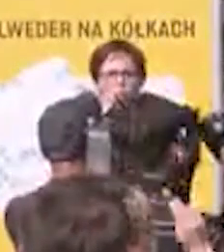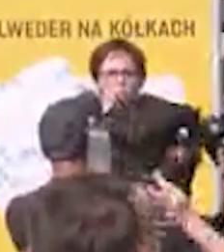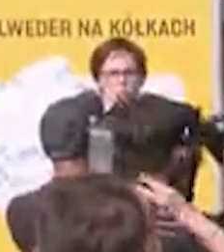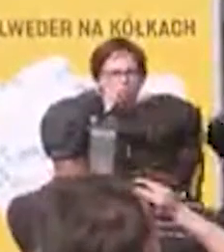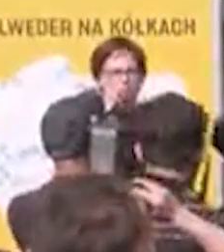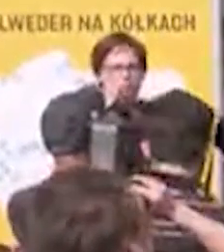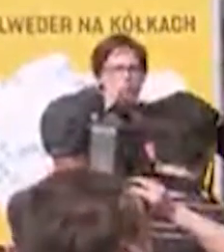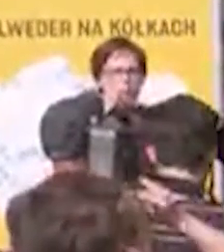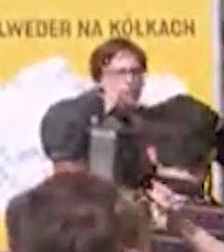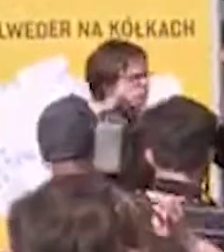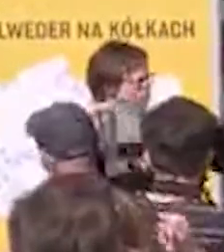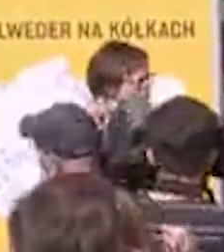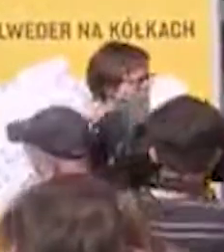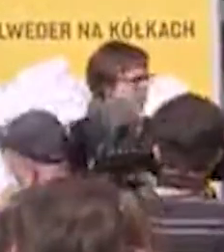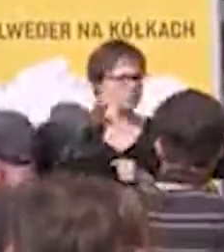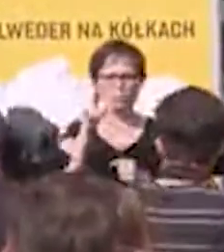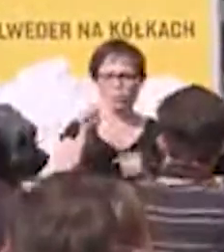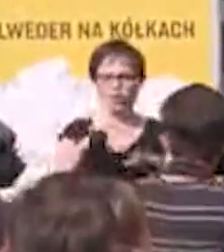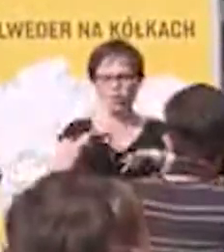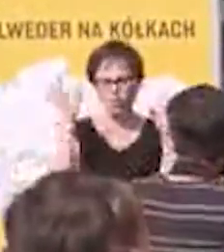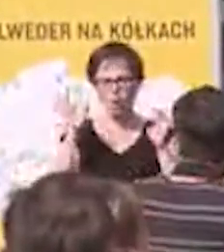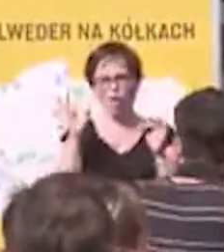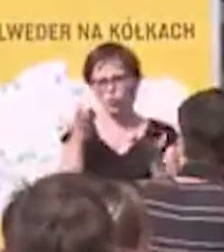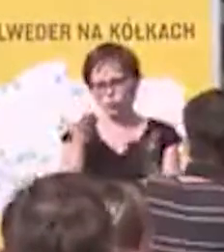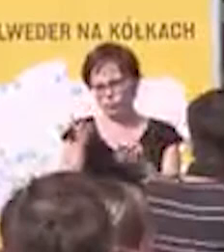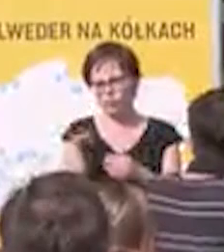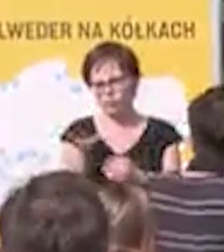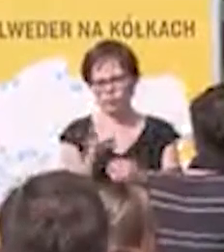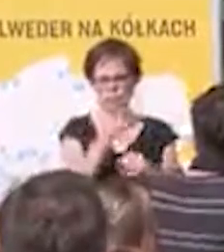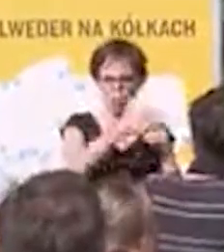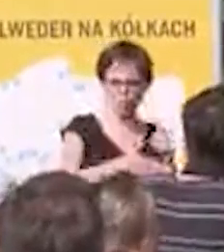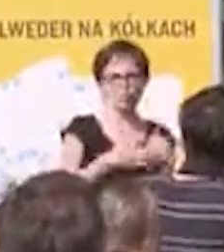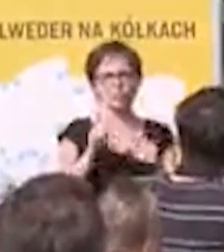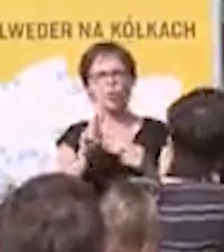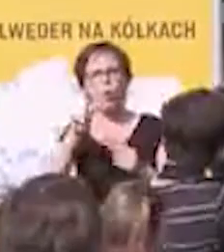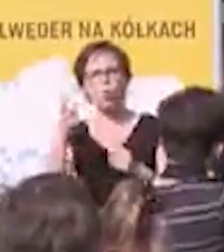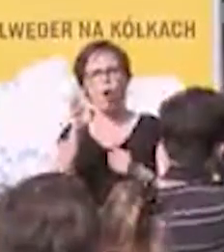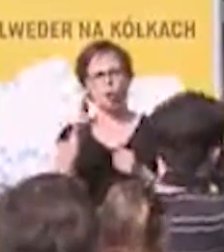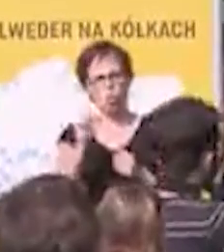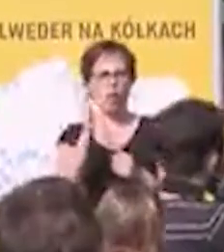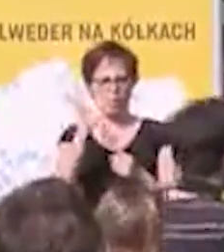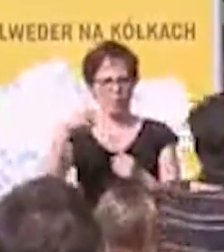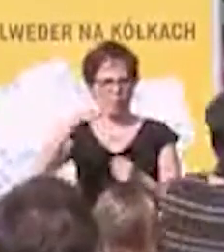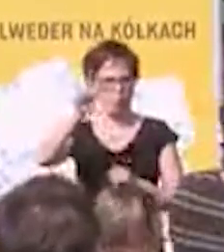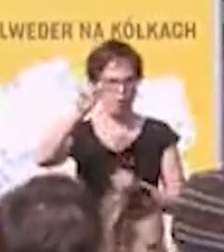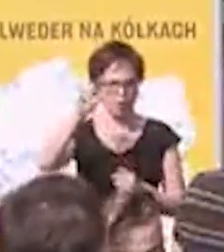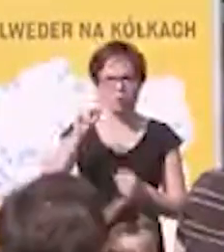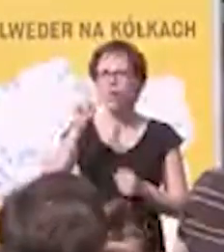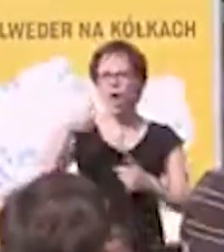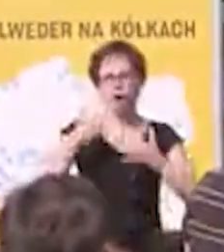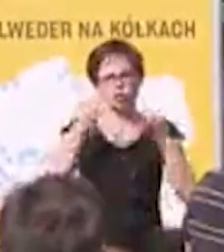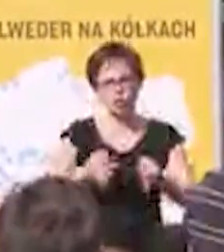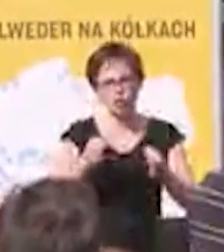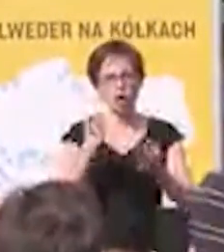pierwszą turą wyborów, bo przecież nie przed drugą, ta dopiero z udziałem Szymona Hołowni rozpocznie się od poniedziałku. Ale dziś wieńczymy